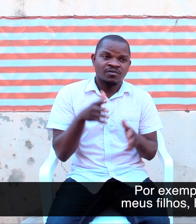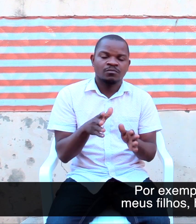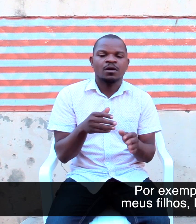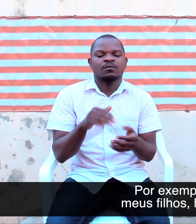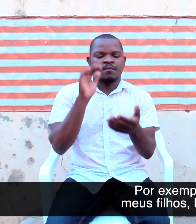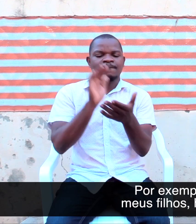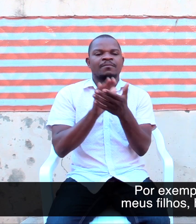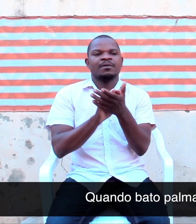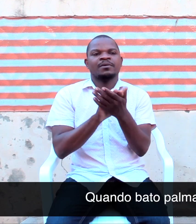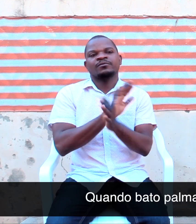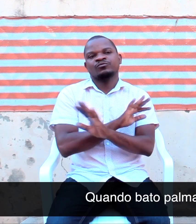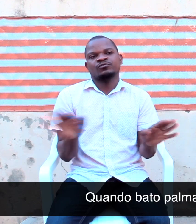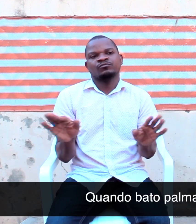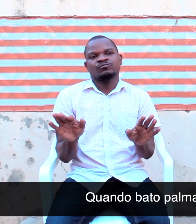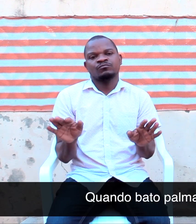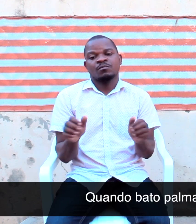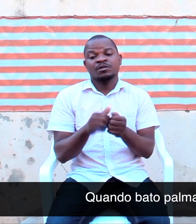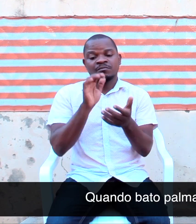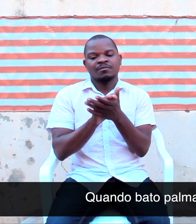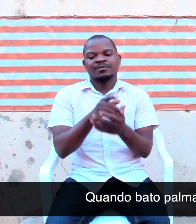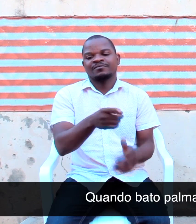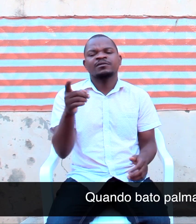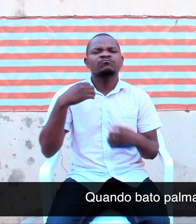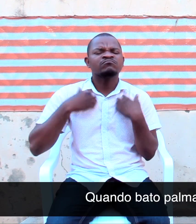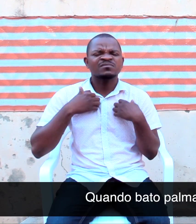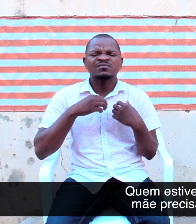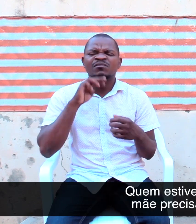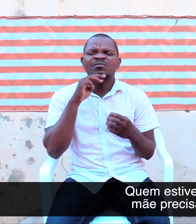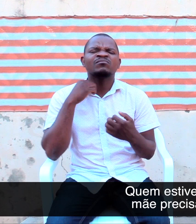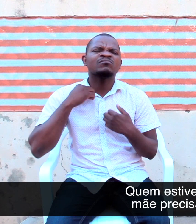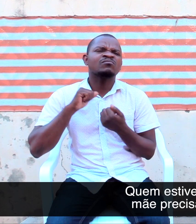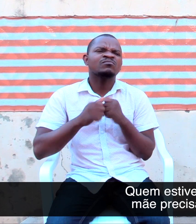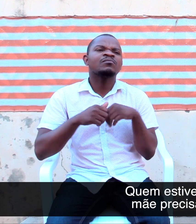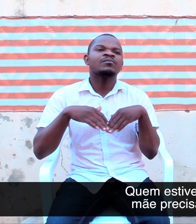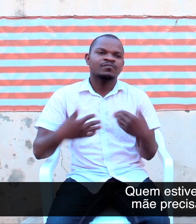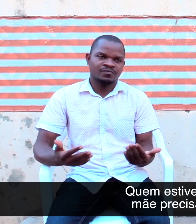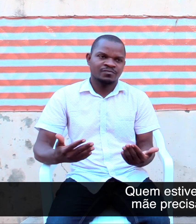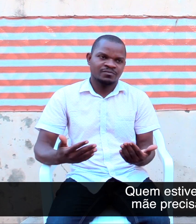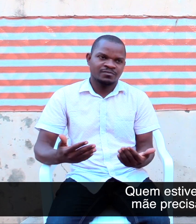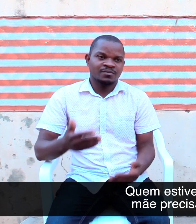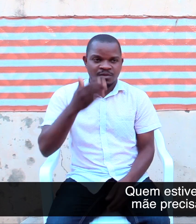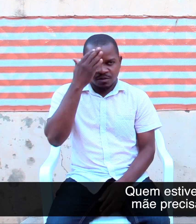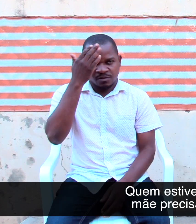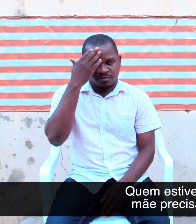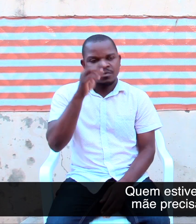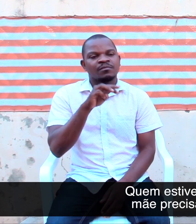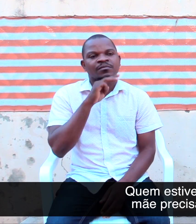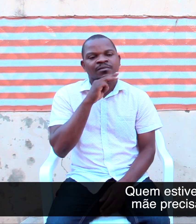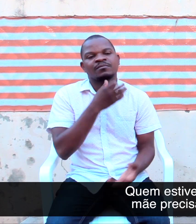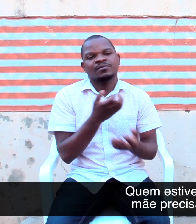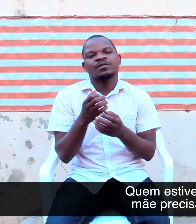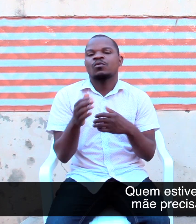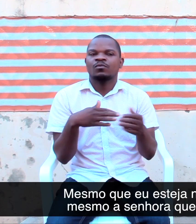bato palmas. Quando eu bato palmas, eles já ficam preocupados. Quem estiver por perto já sabe que, olha, mãe precisa de